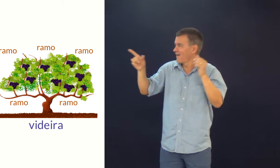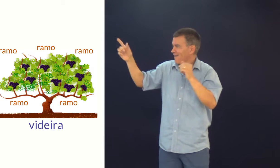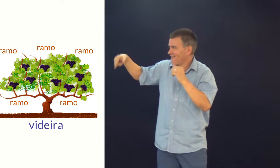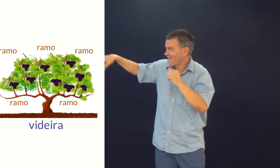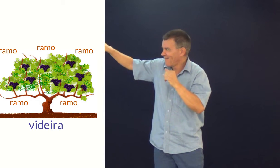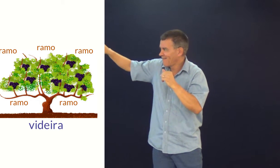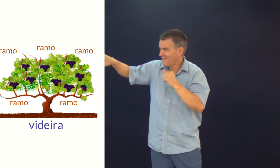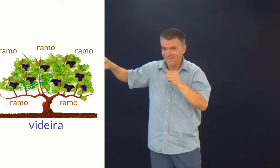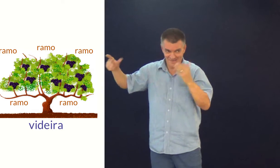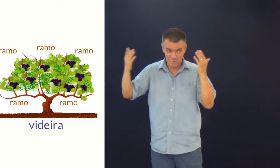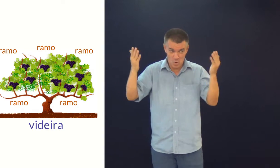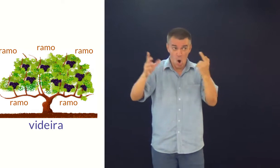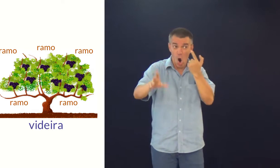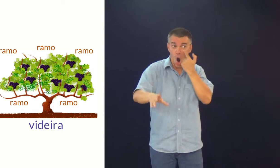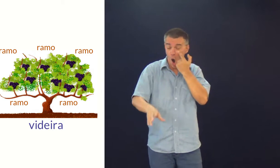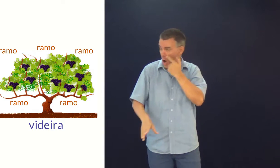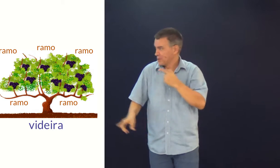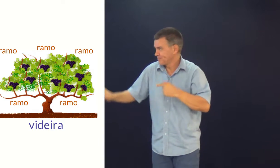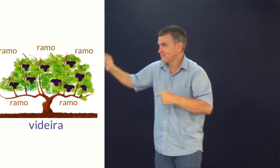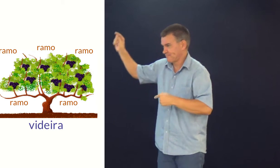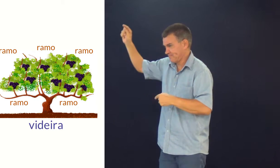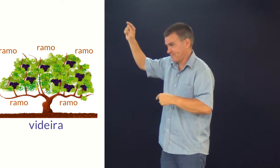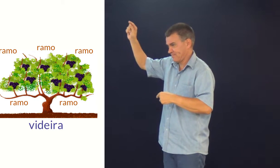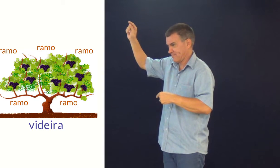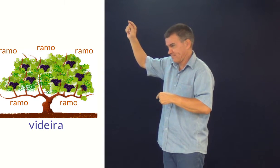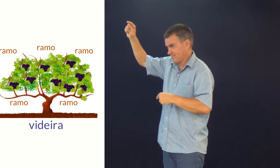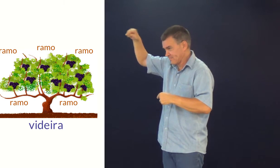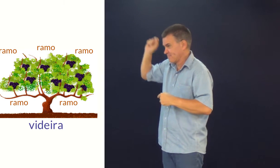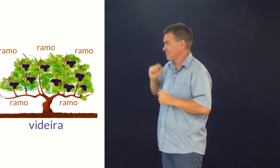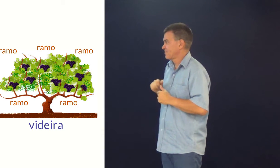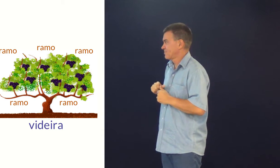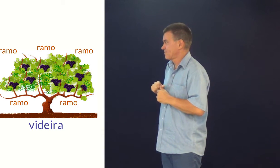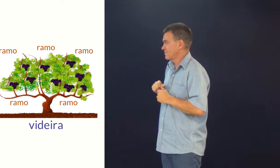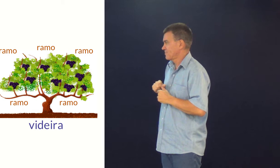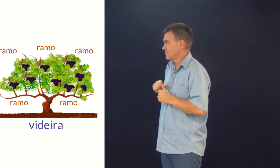mas o que isso quer dizer hoje eu só